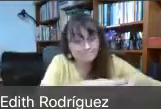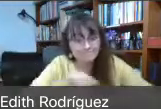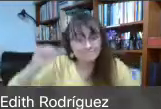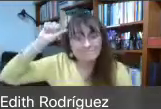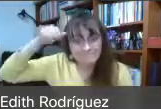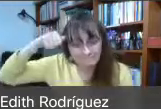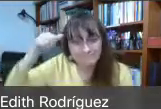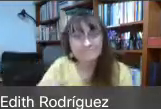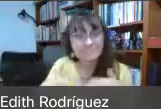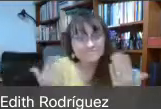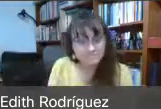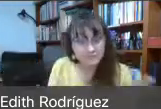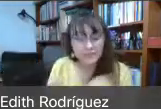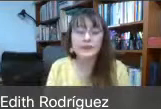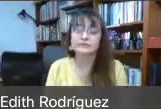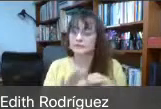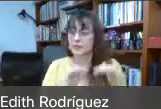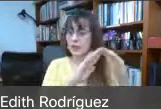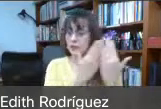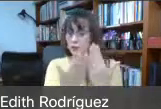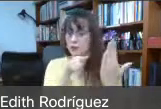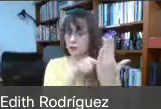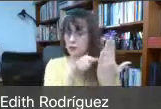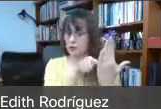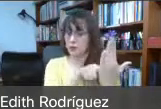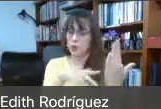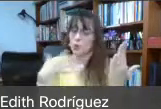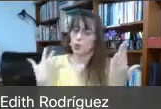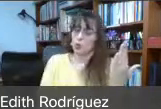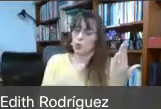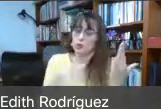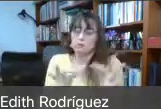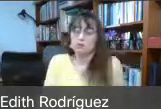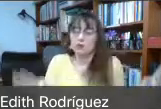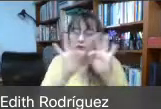de la literatura. Pero recuerden, porque para ellos,